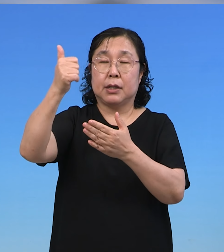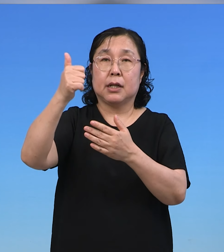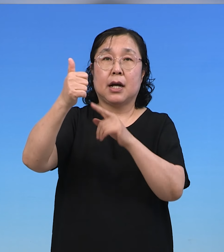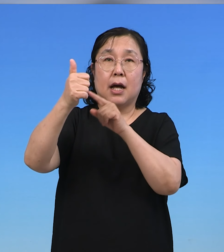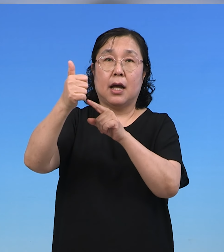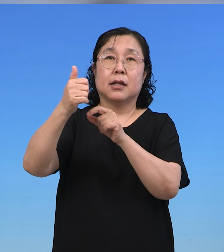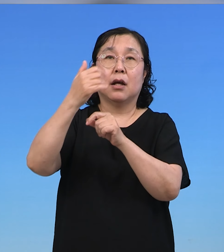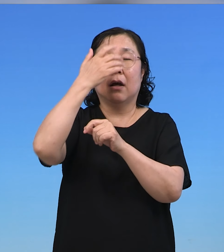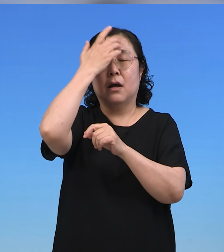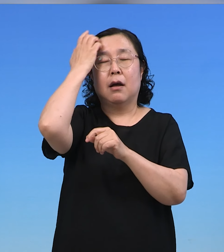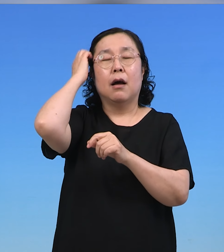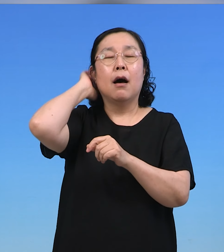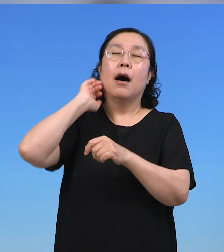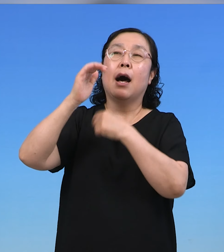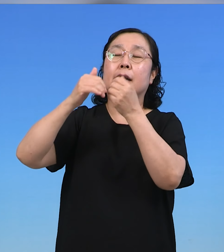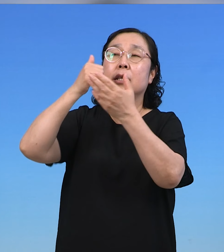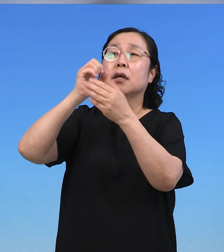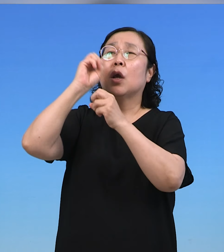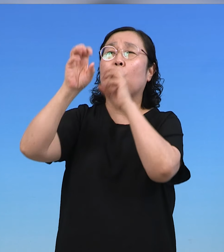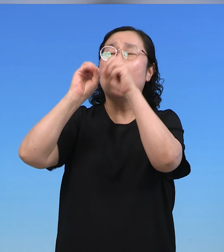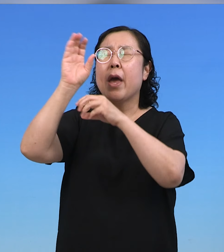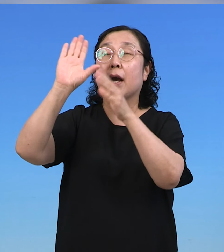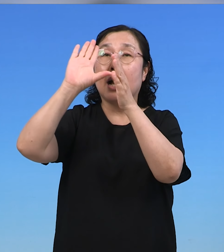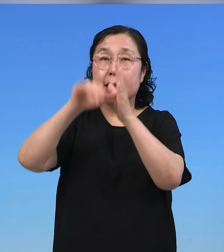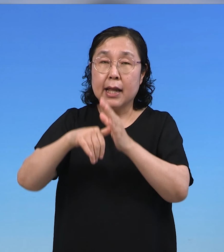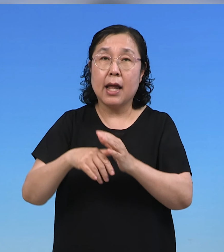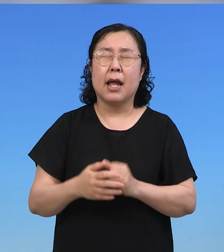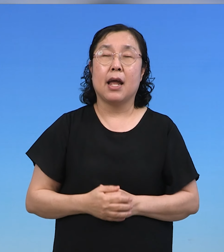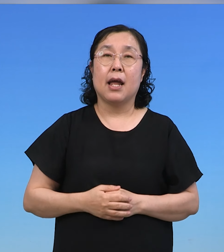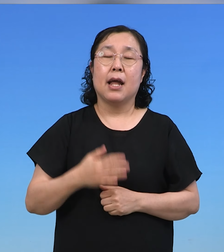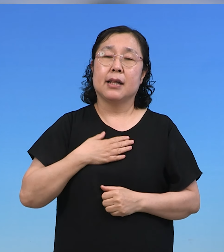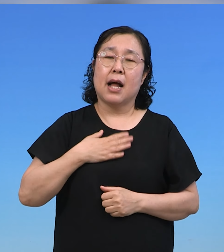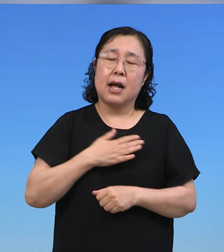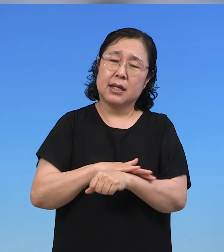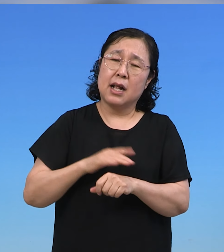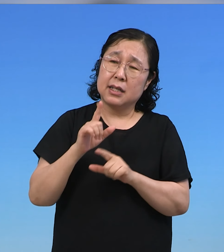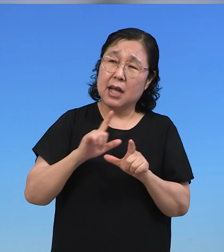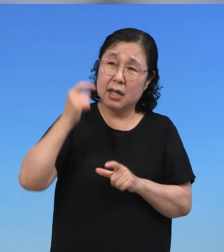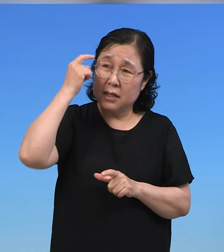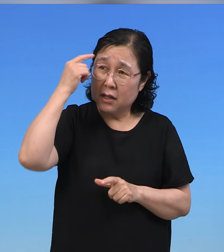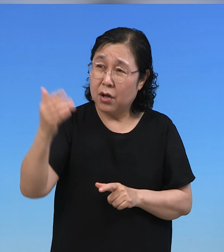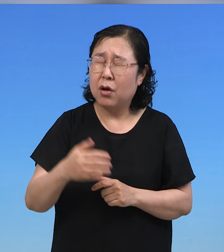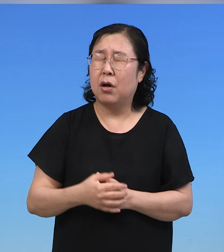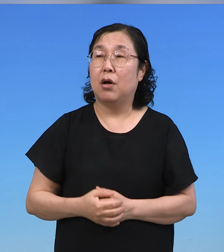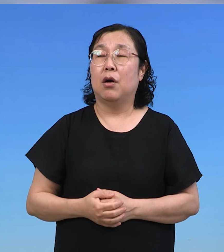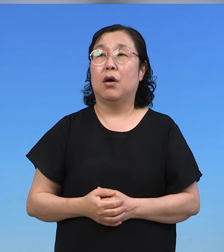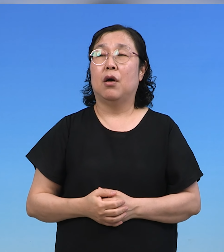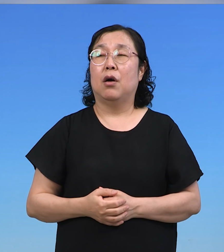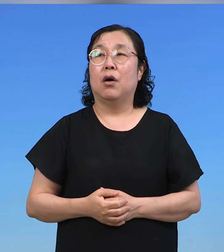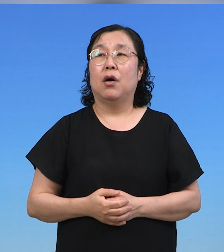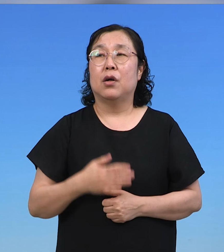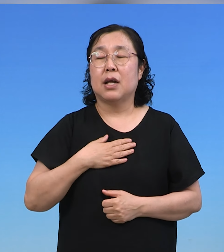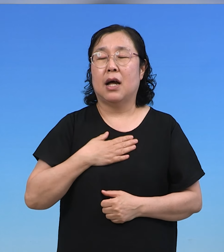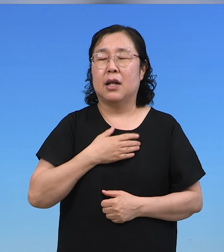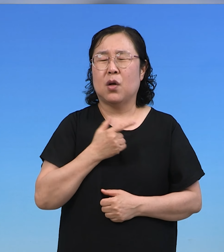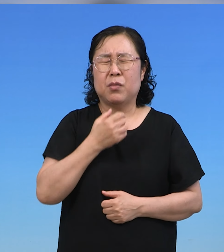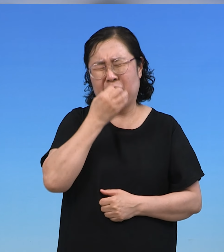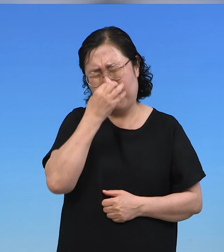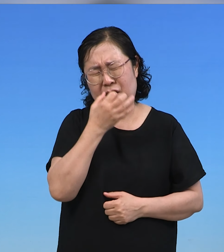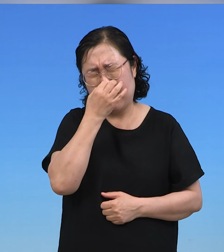그분 앞에 토해놓을 때, 아버지 이만하면 잘 살았죠. 근데 너무